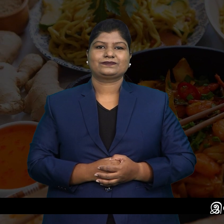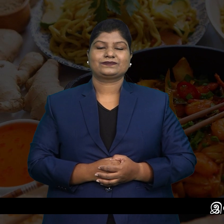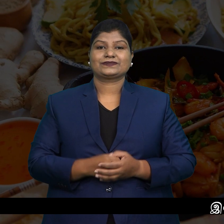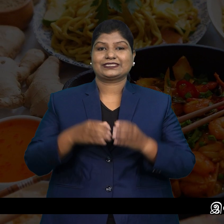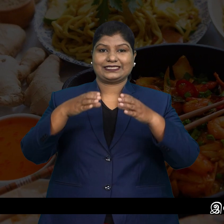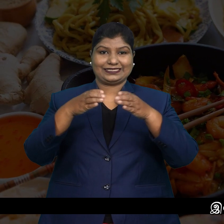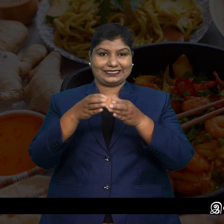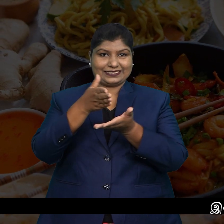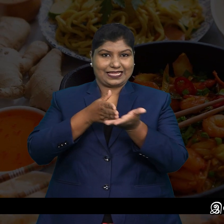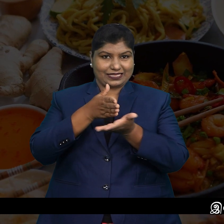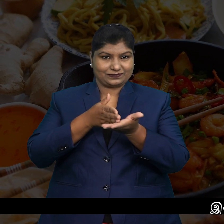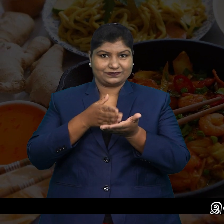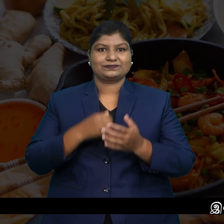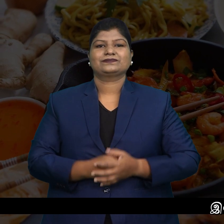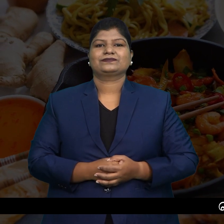இனிப்பு அப்பம்,